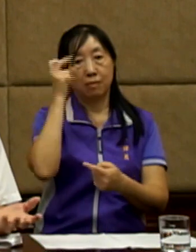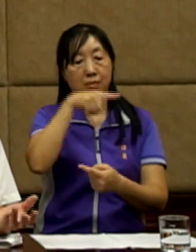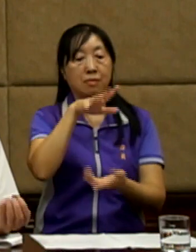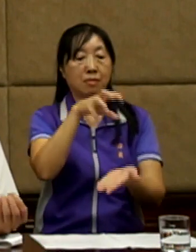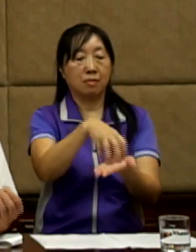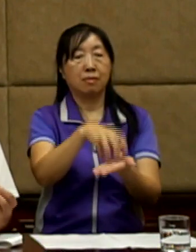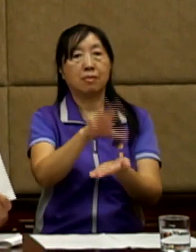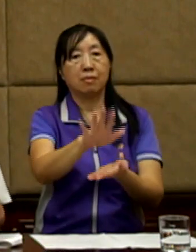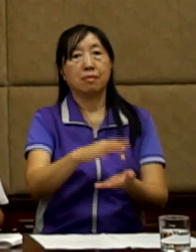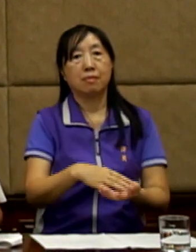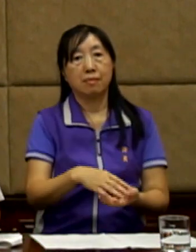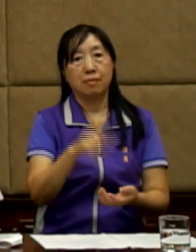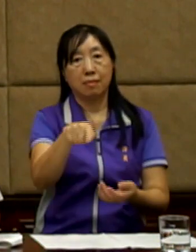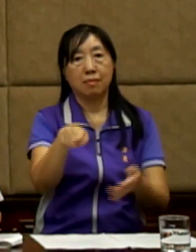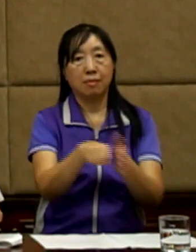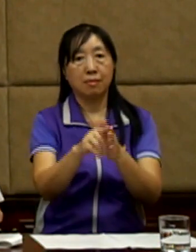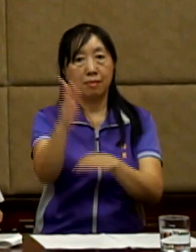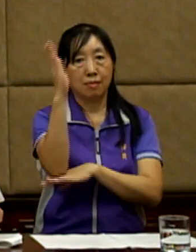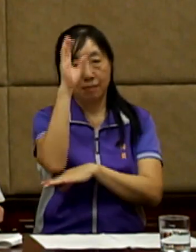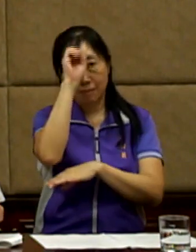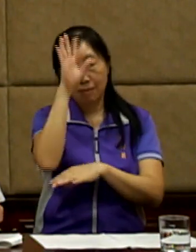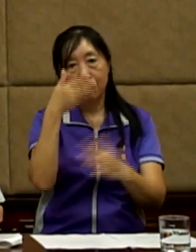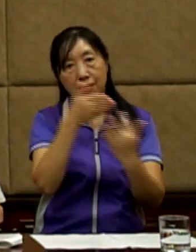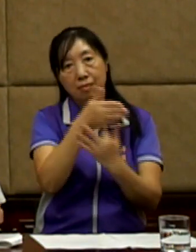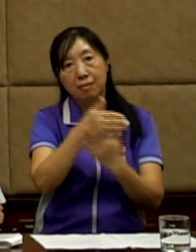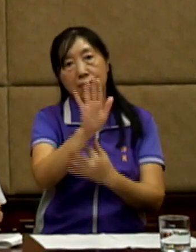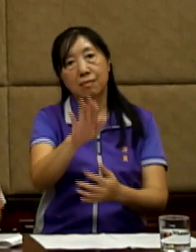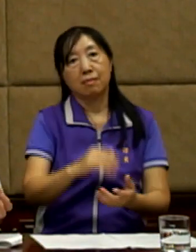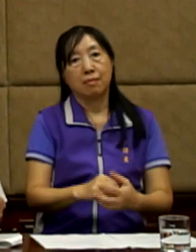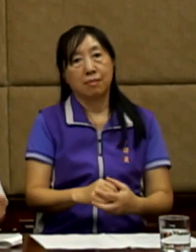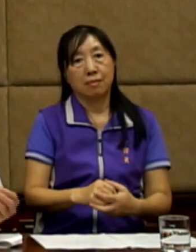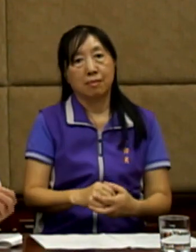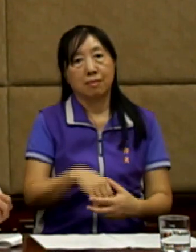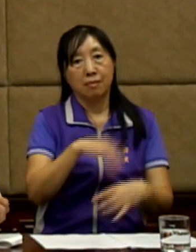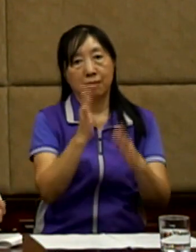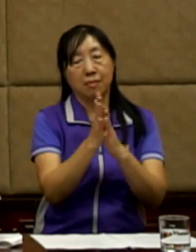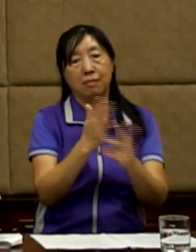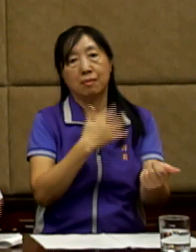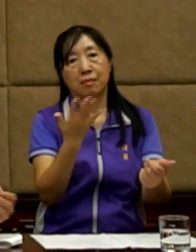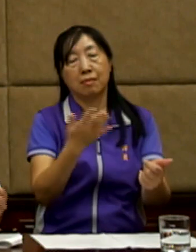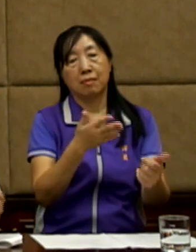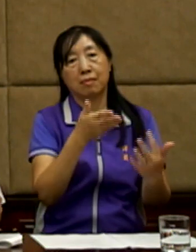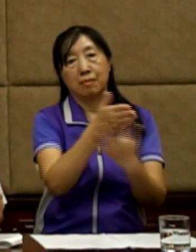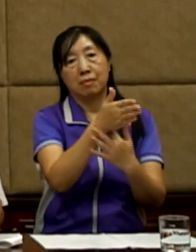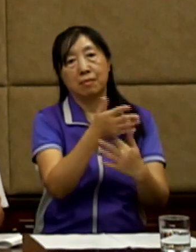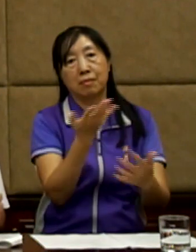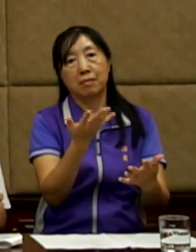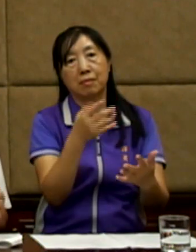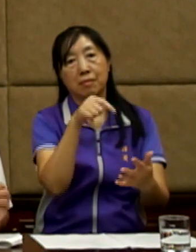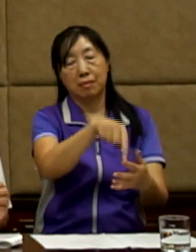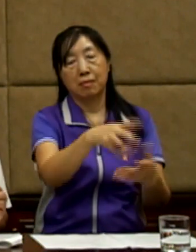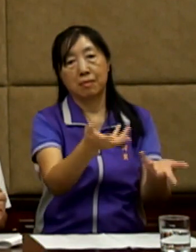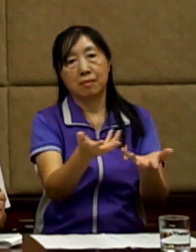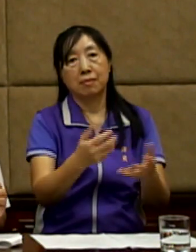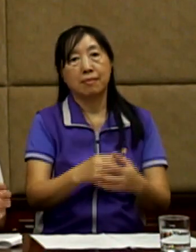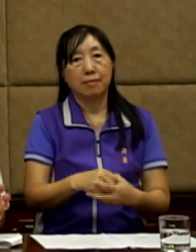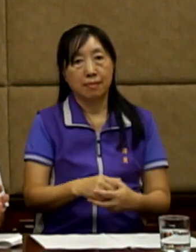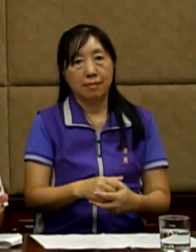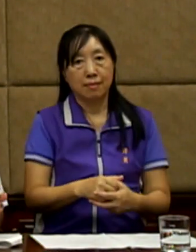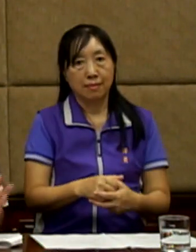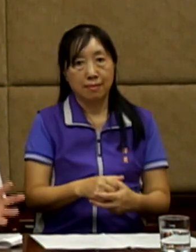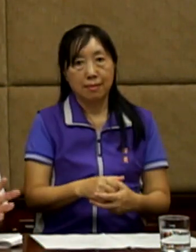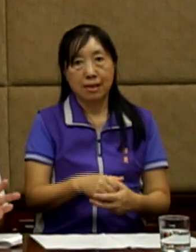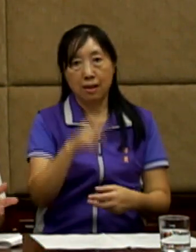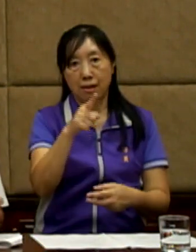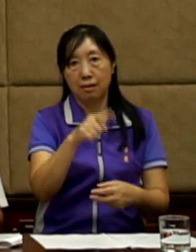以看得出来，政党还就是说有那个去主导整个交易案跟董监事的一些